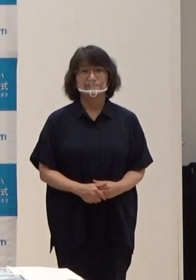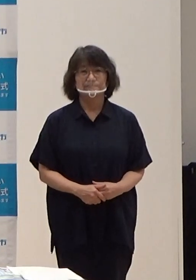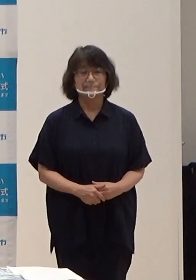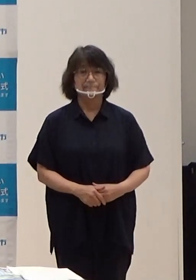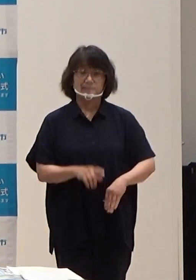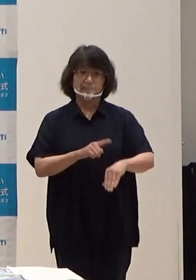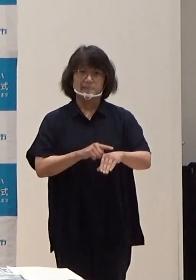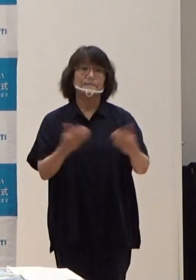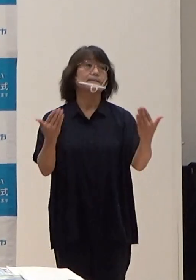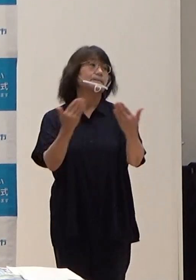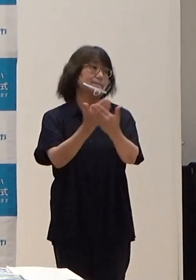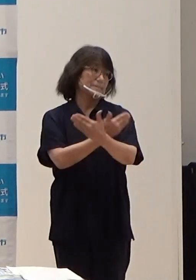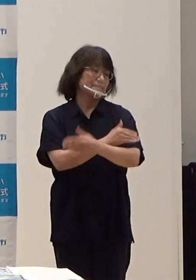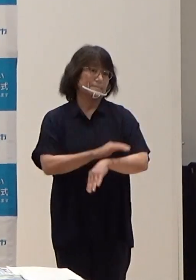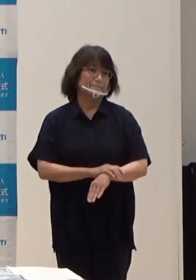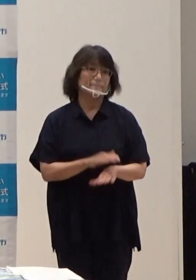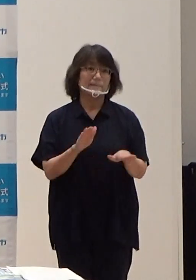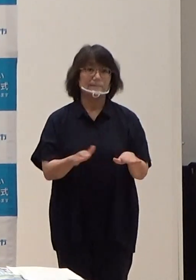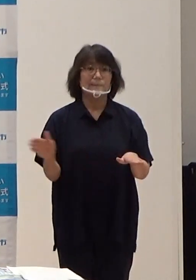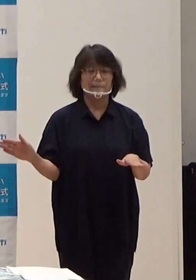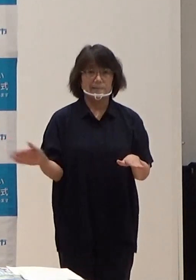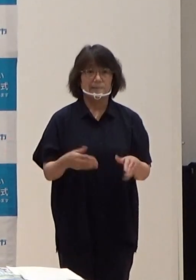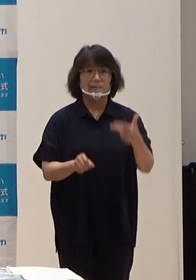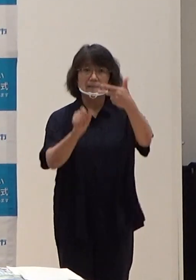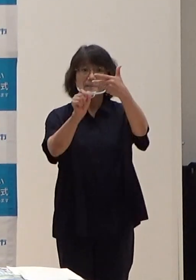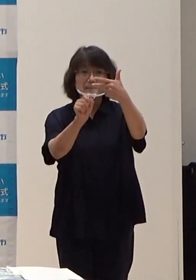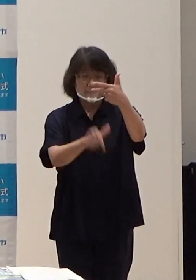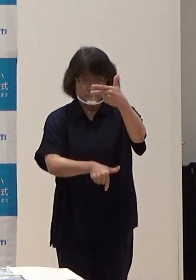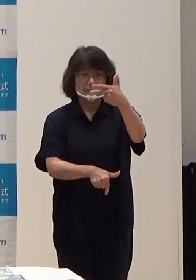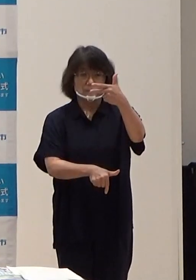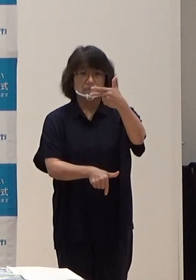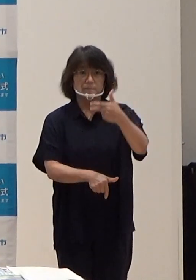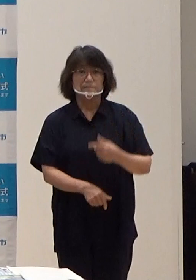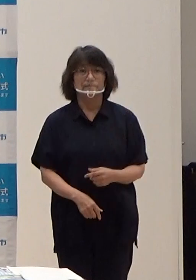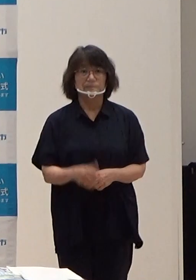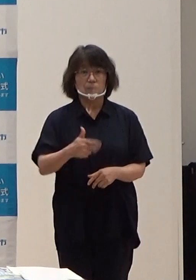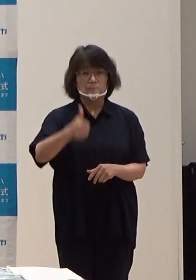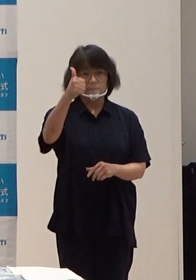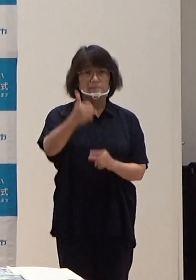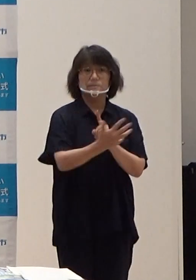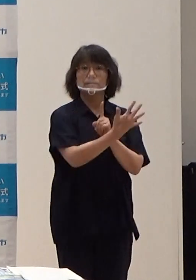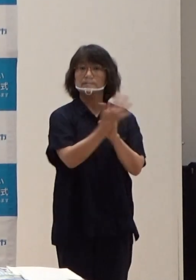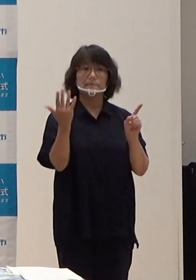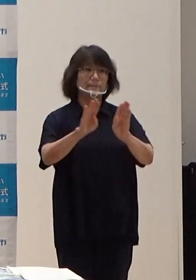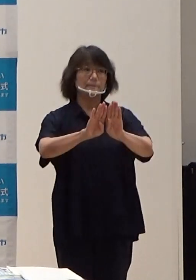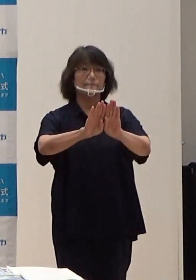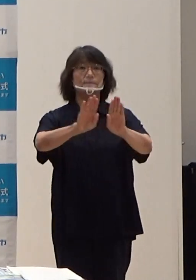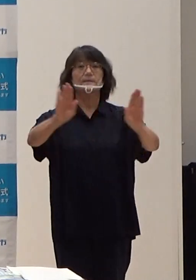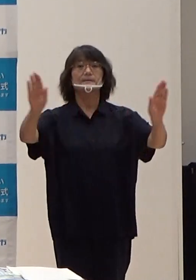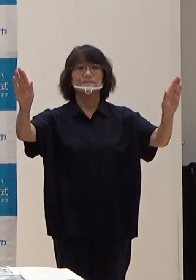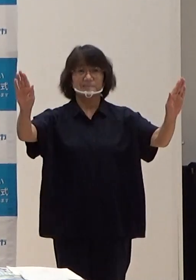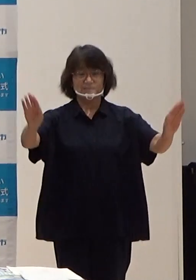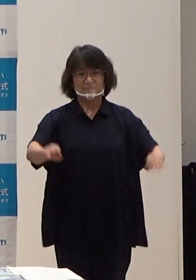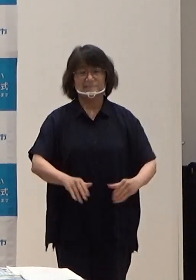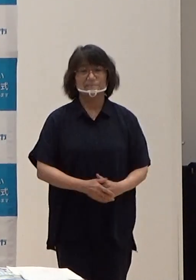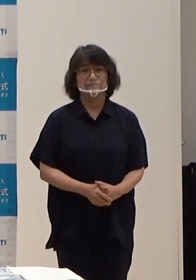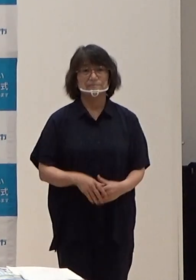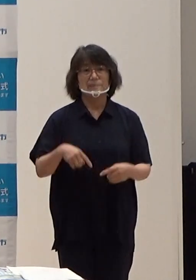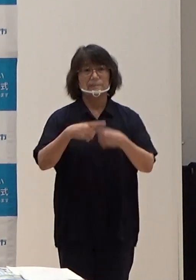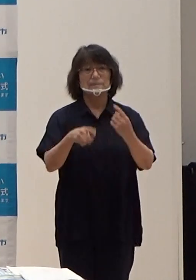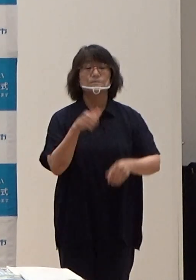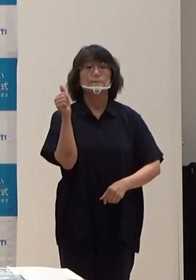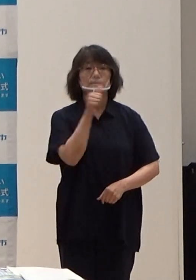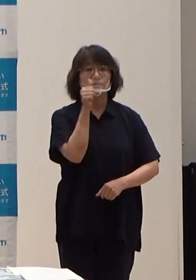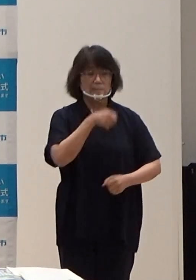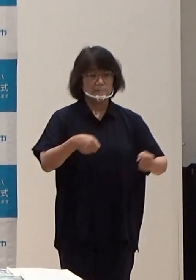定刻となりましたので、ただいまから7月月例視聴記者会見を始めさせていただきます。手話通訳